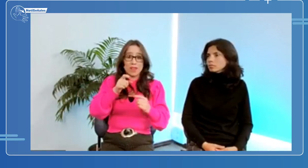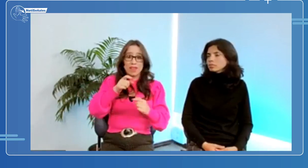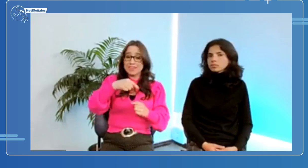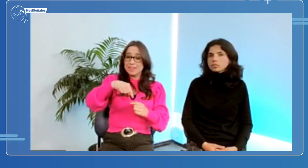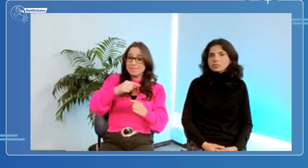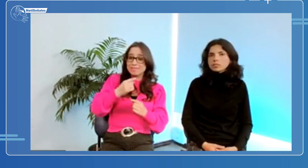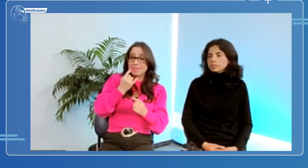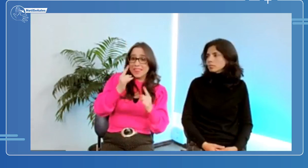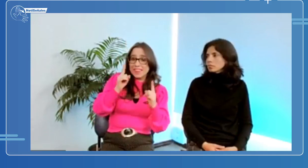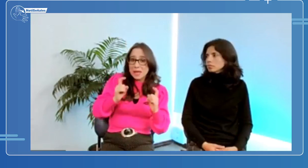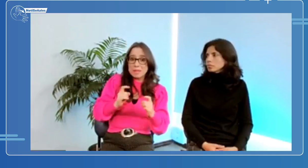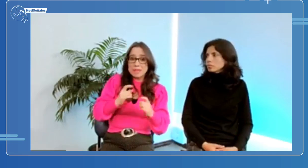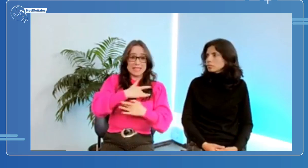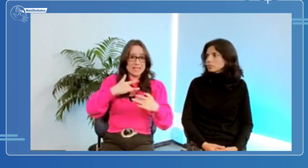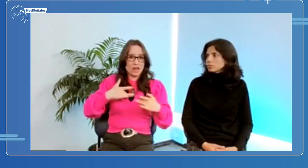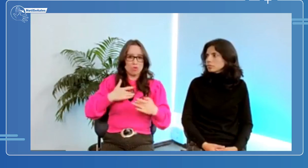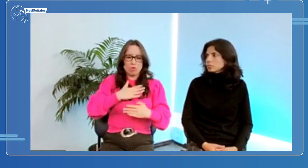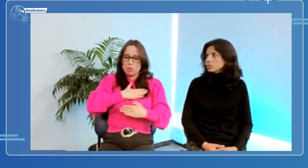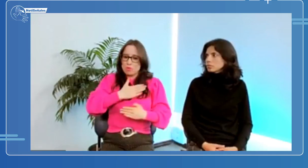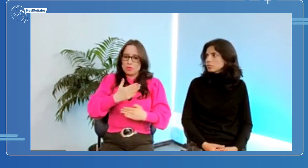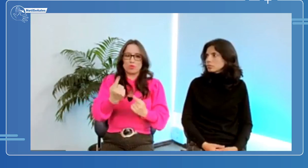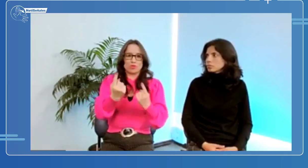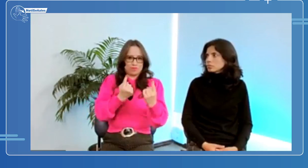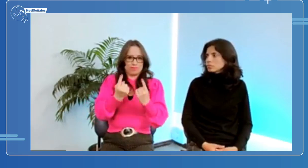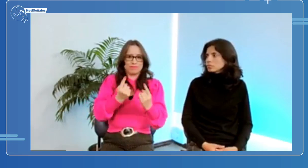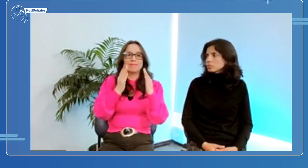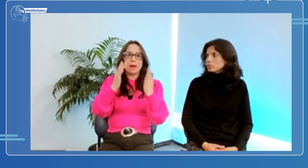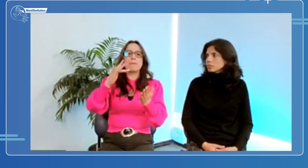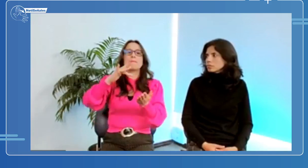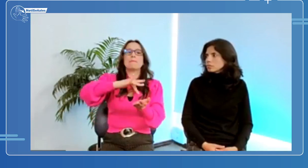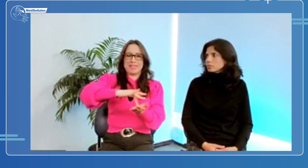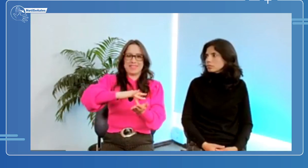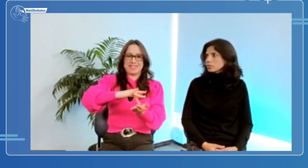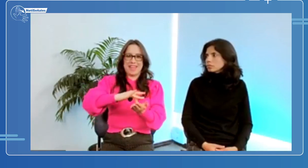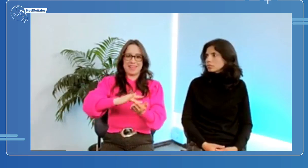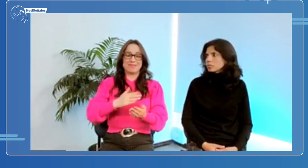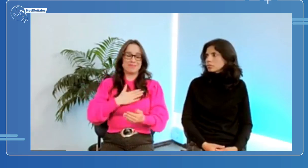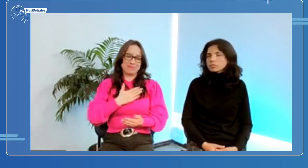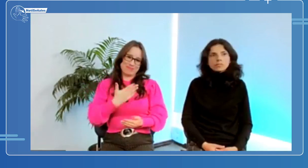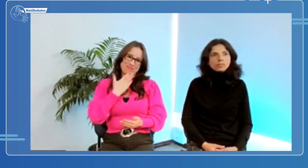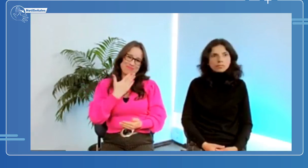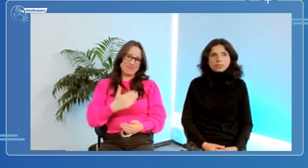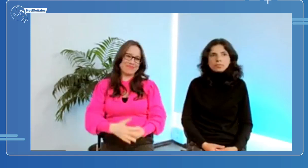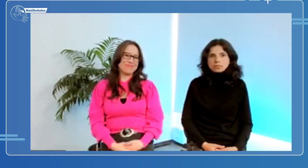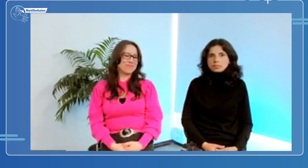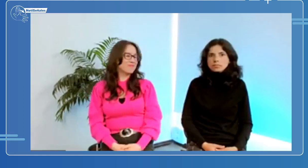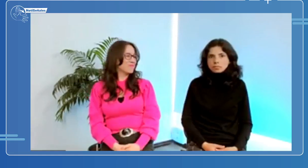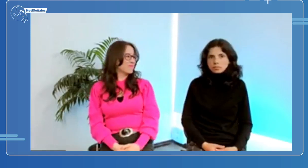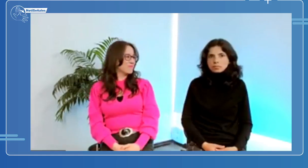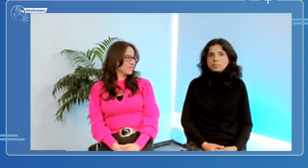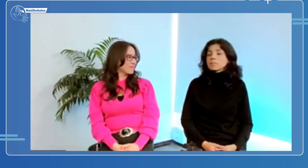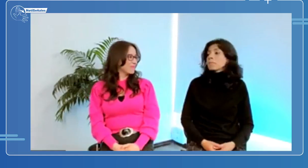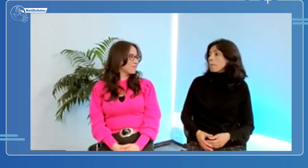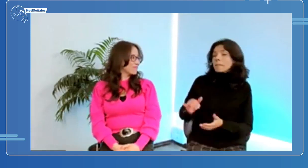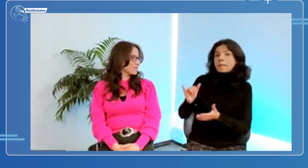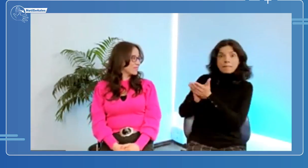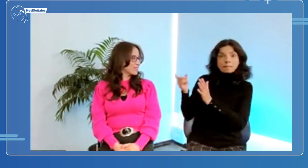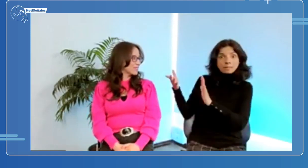de cara al ciudadano y si les interesan temas en salud, bienvenidos de manera presencial a nuestro